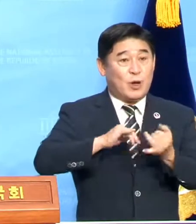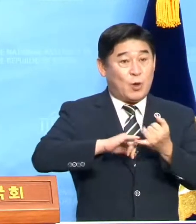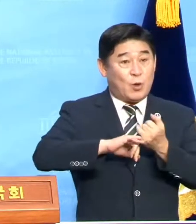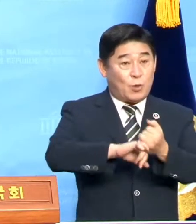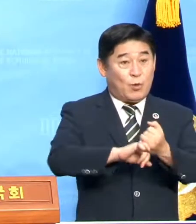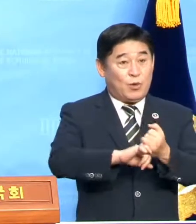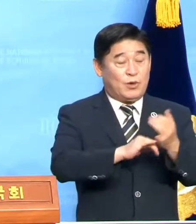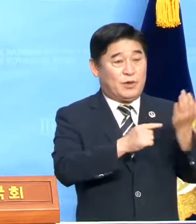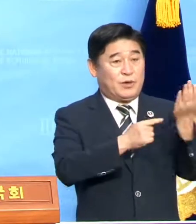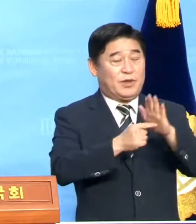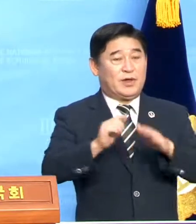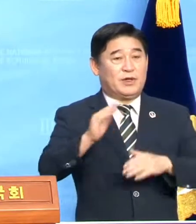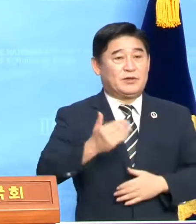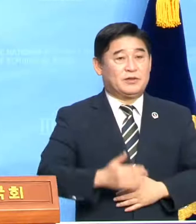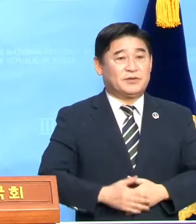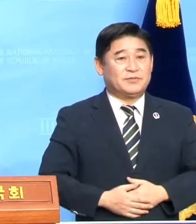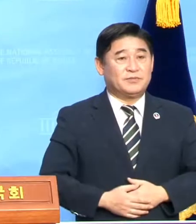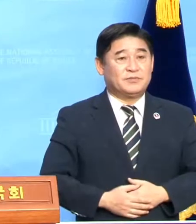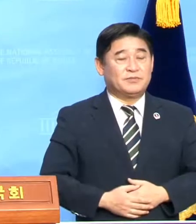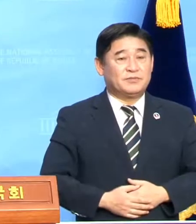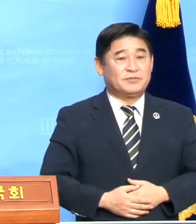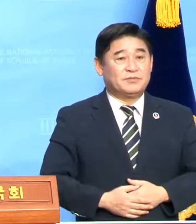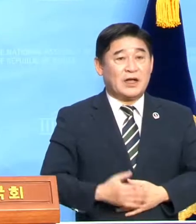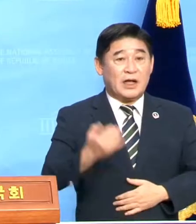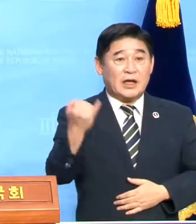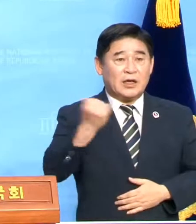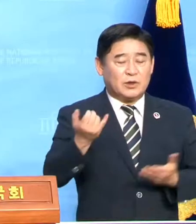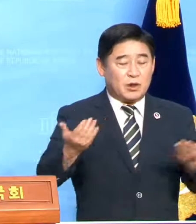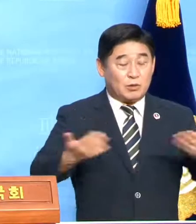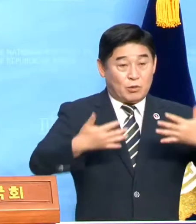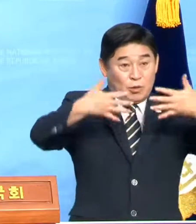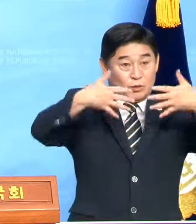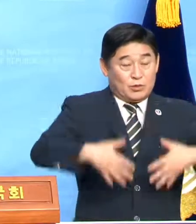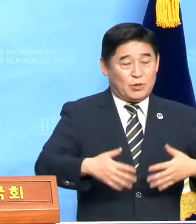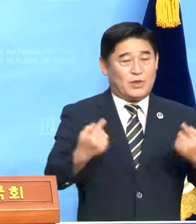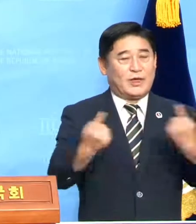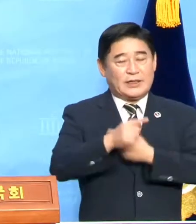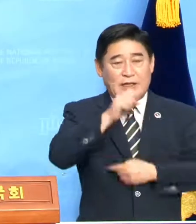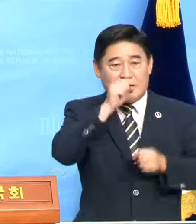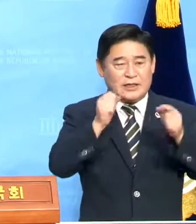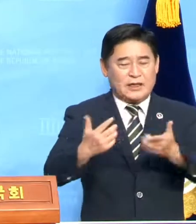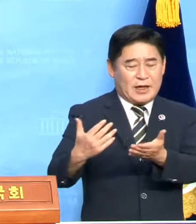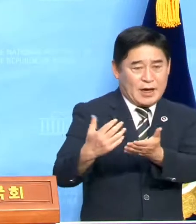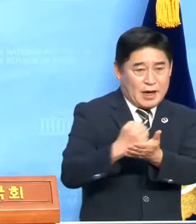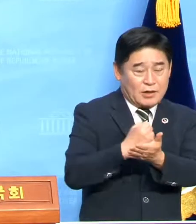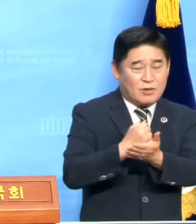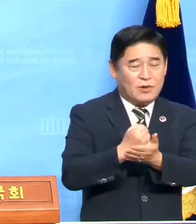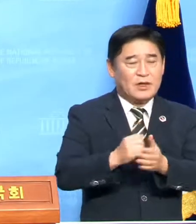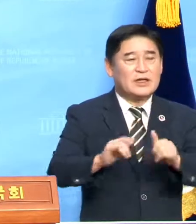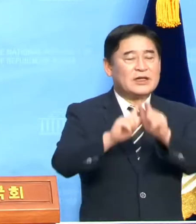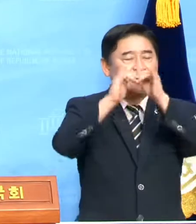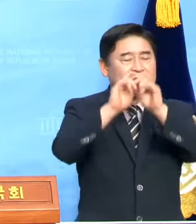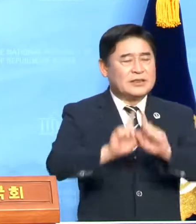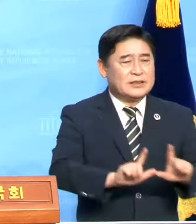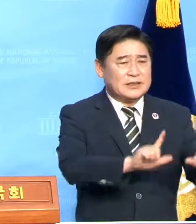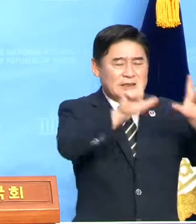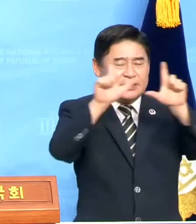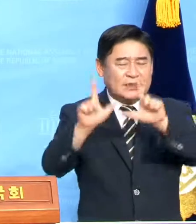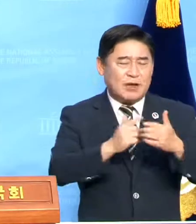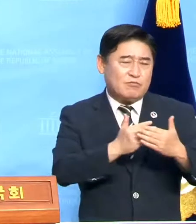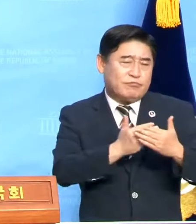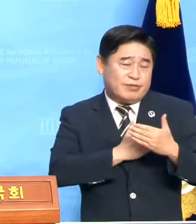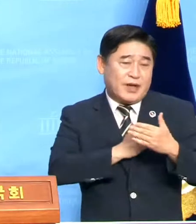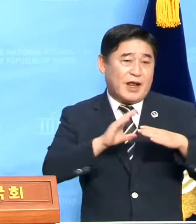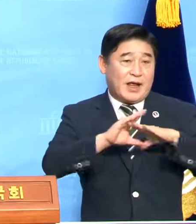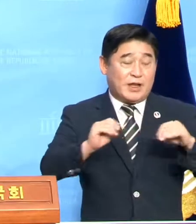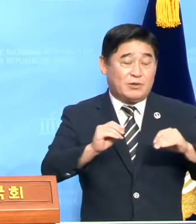반영되어야 합니다 여성이 노동 조건을 개선할 기회를 얻고 삶의 불안정성을 극복할